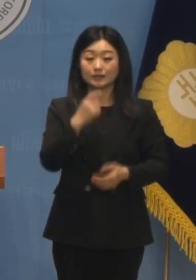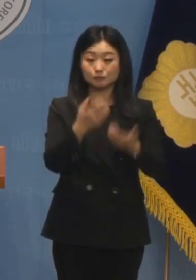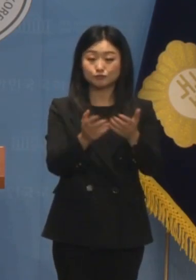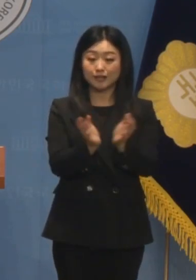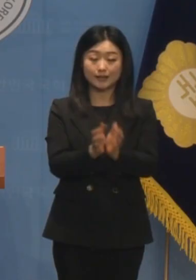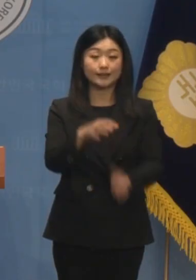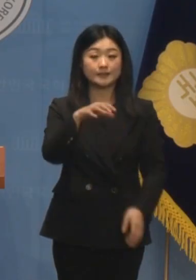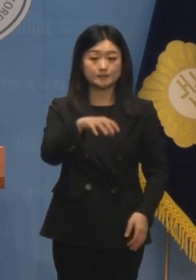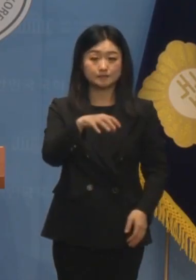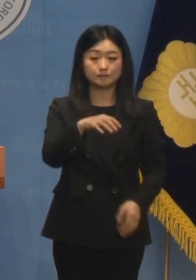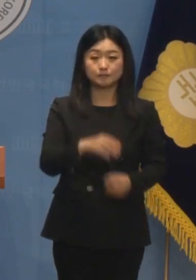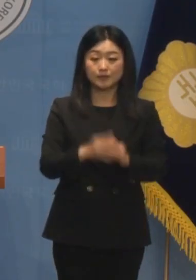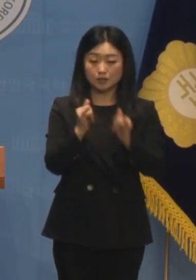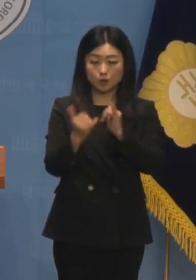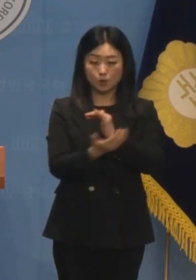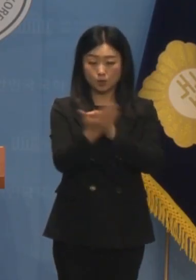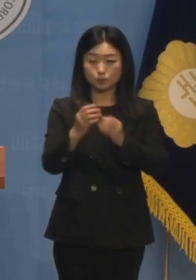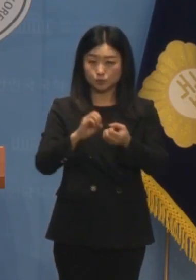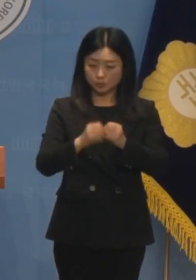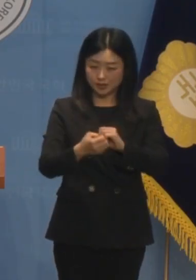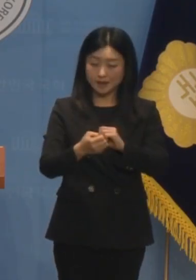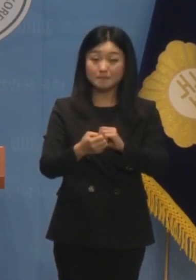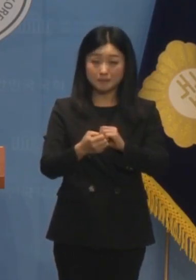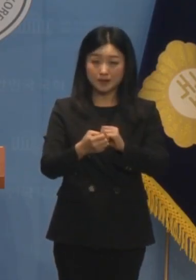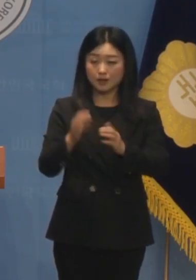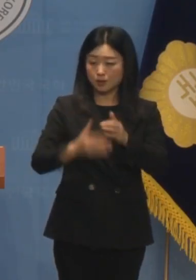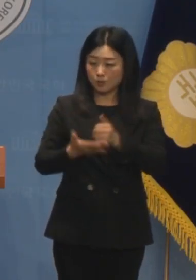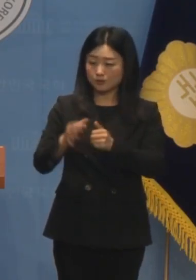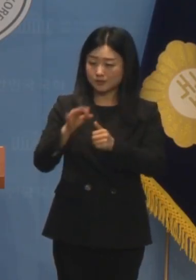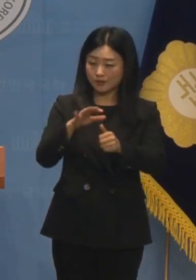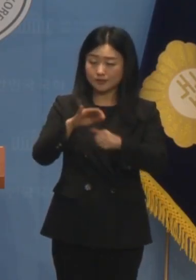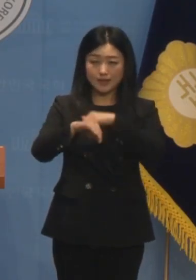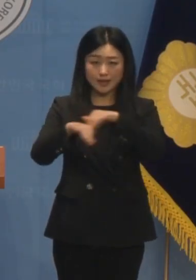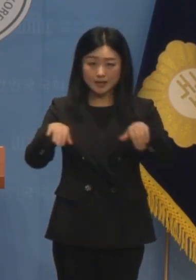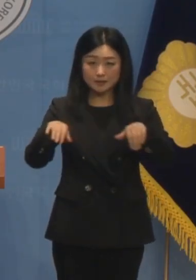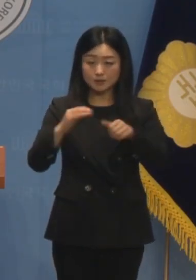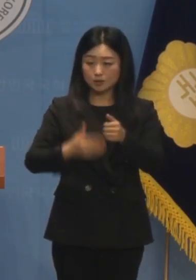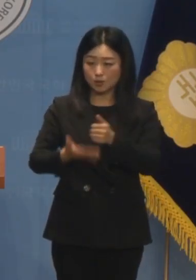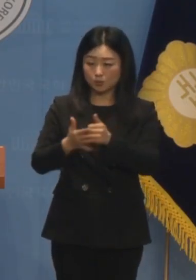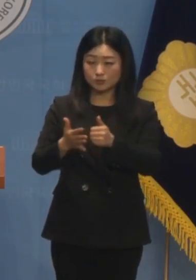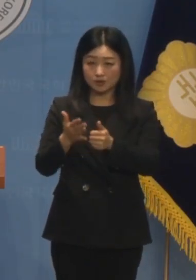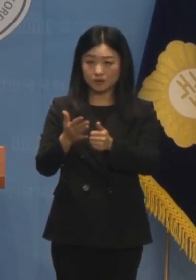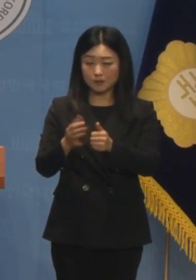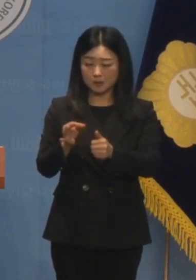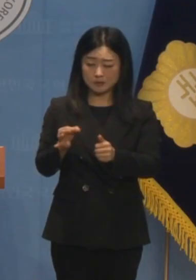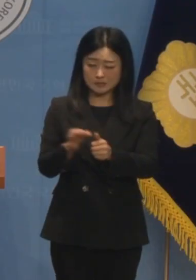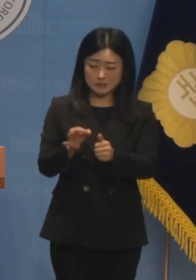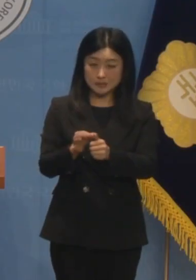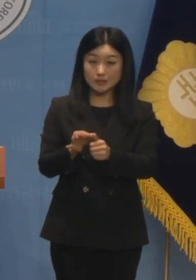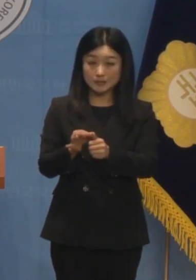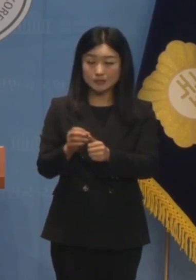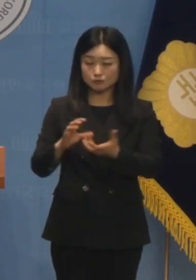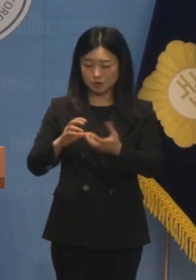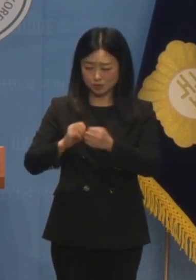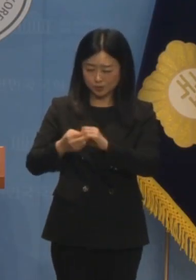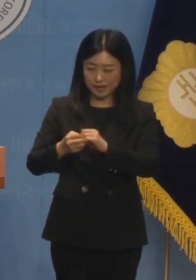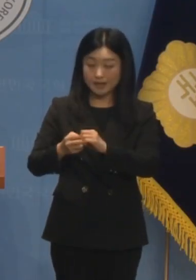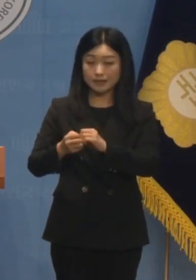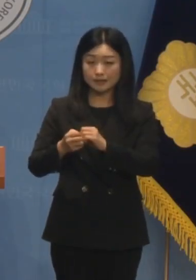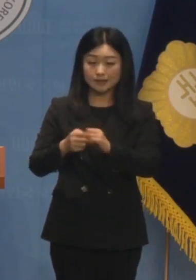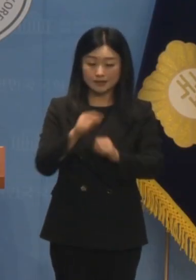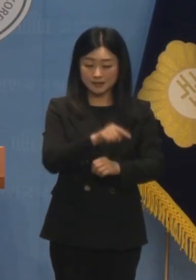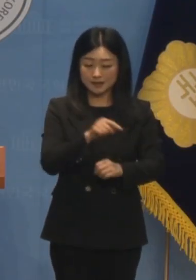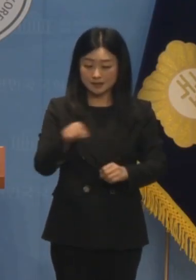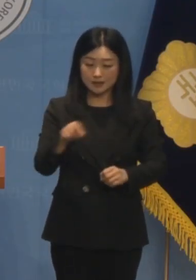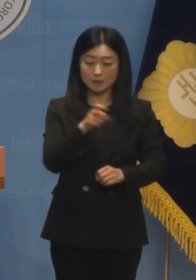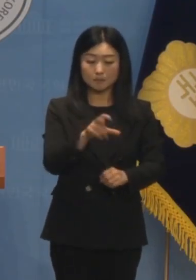더불어민주당은 여론조사 조작, 공천 개입, 공천 거래, 국정농단으로 이어진